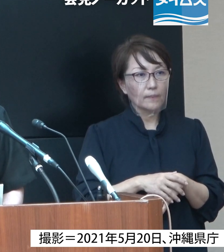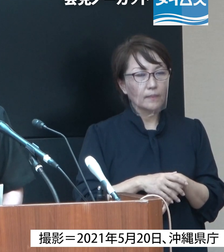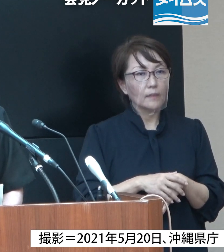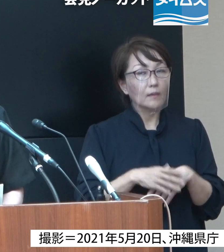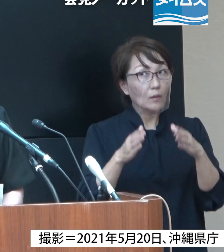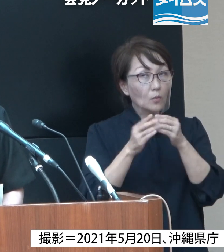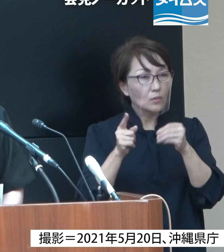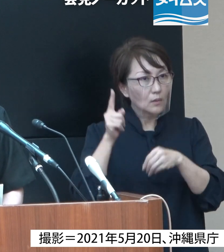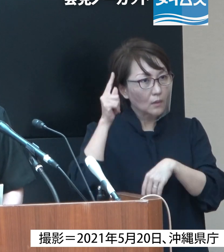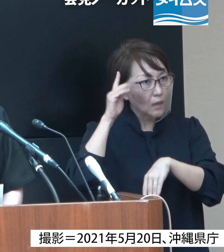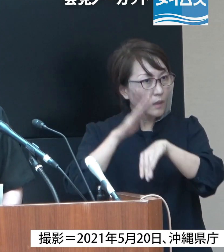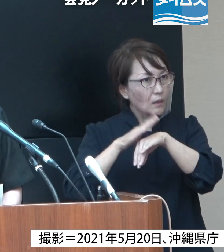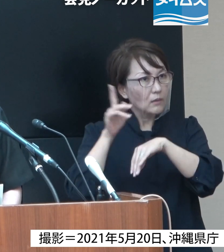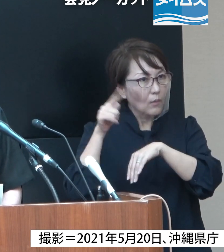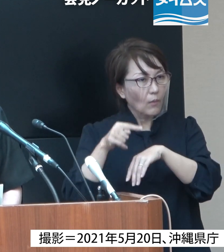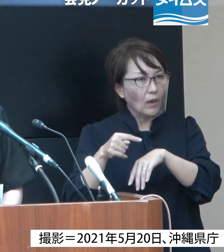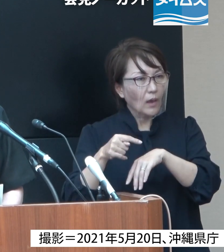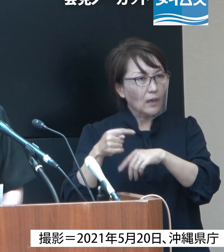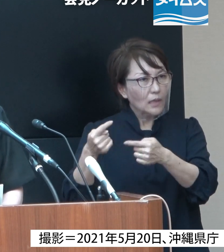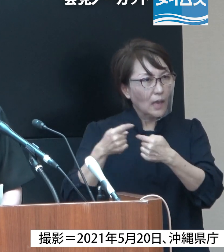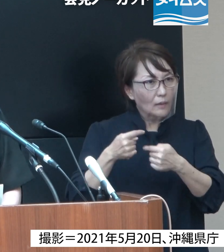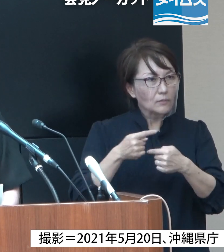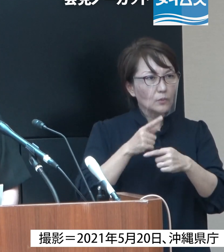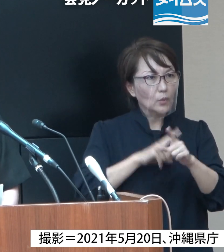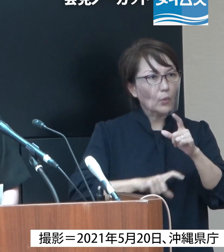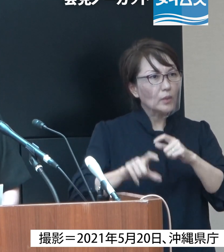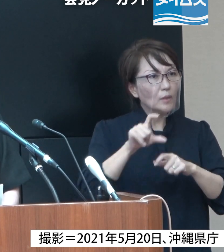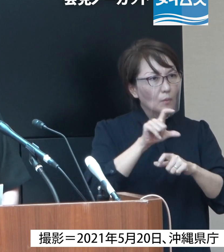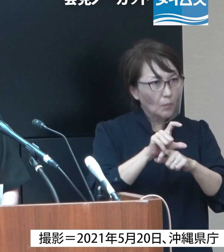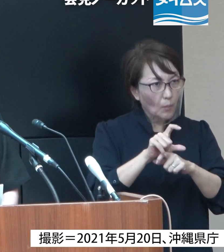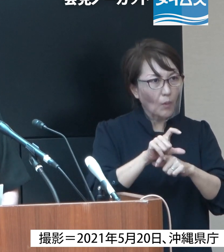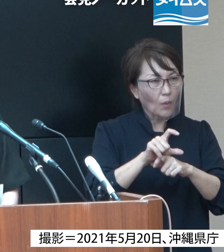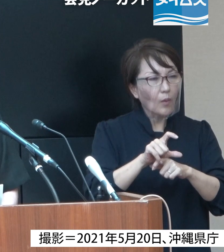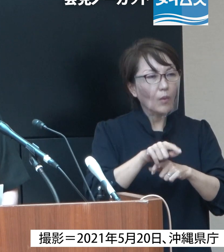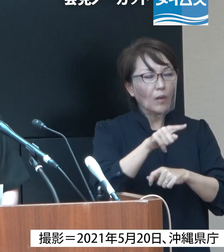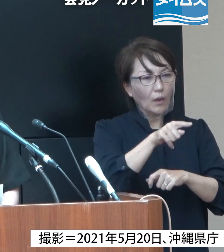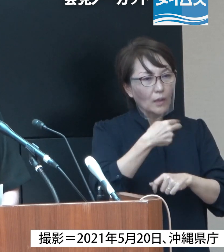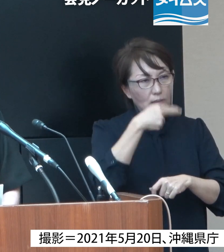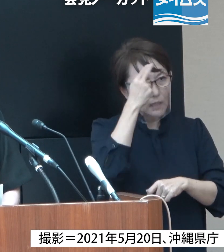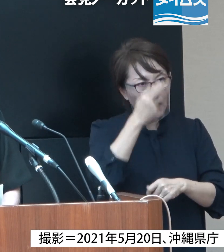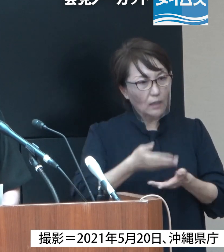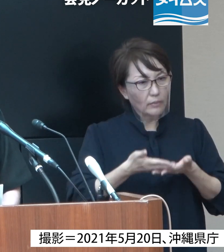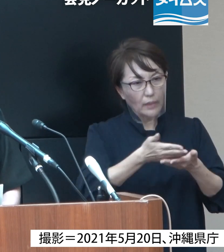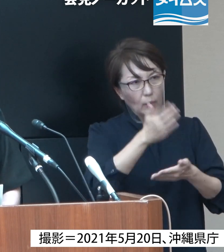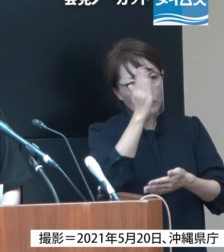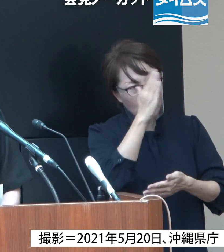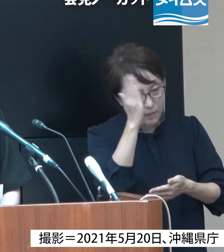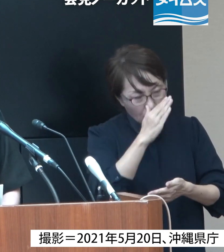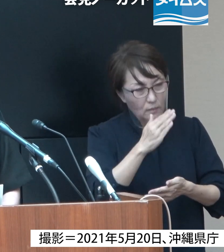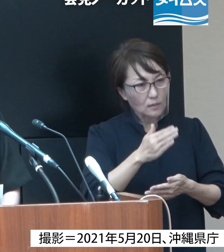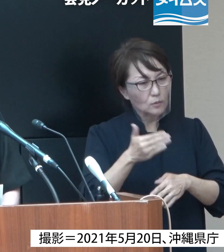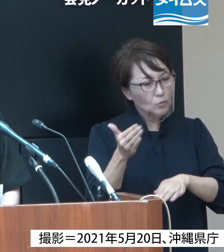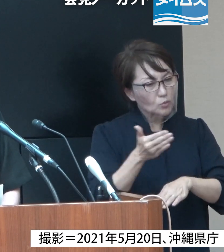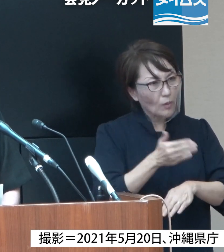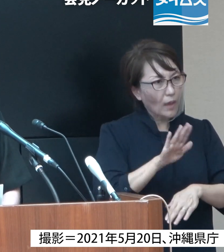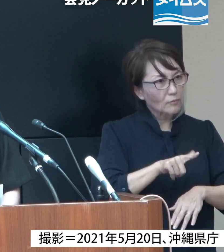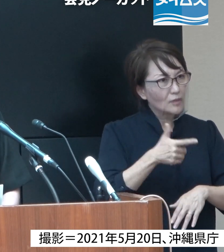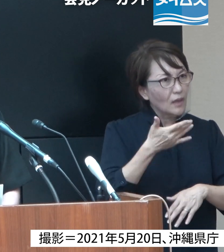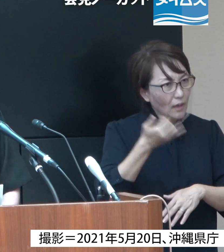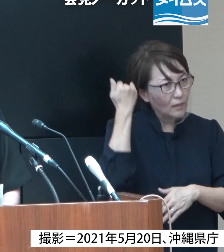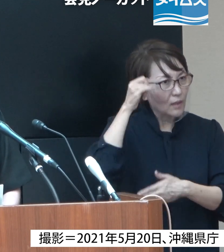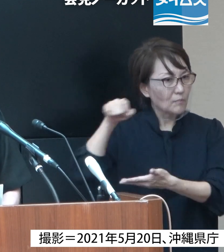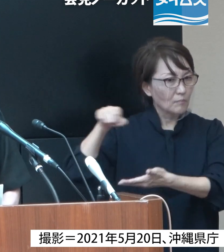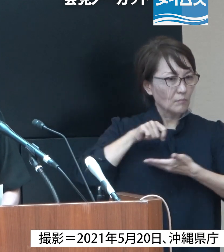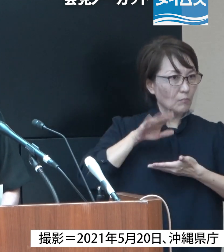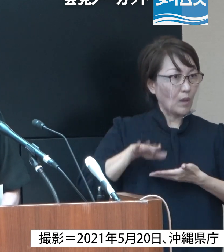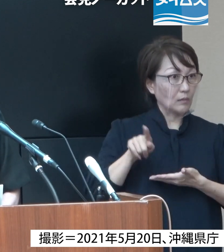国としては批判というよりも、そういう順序があるのではないかということのお考えで、そのような、コメ